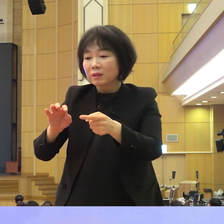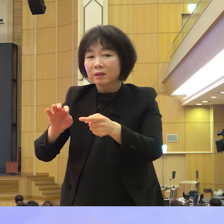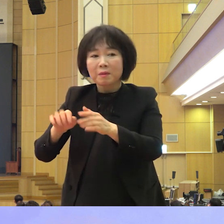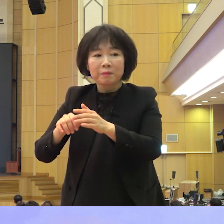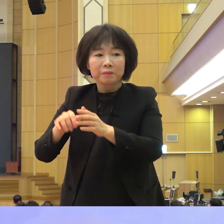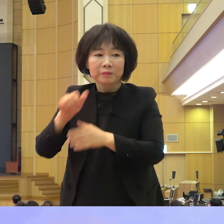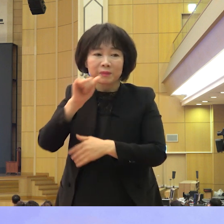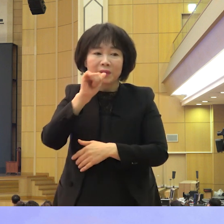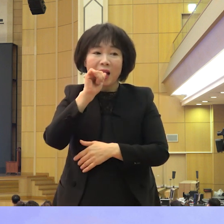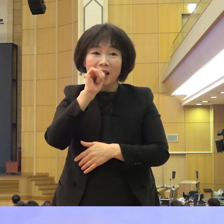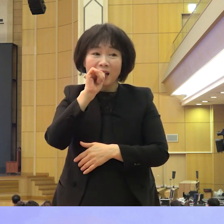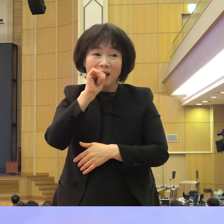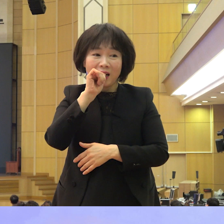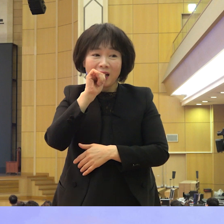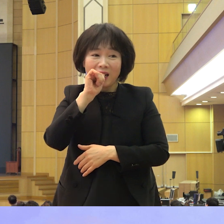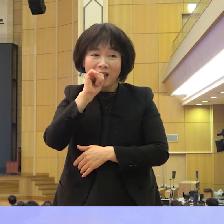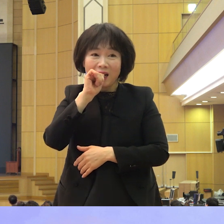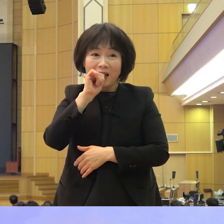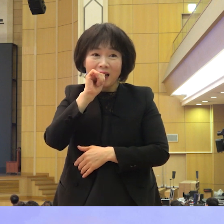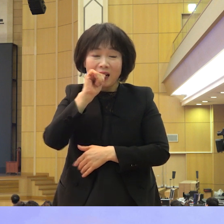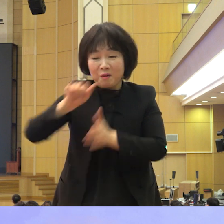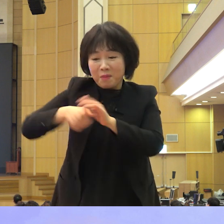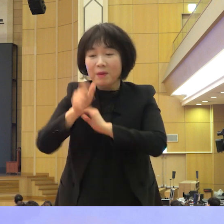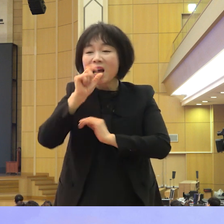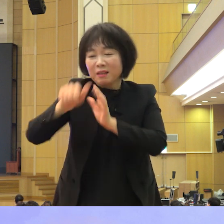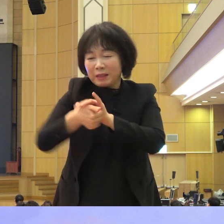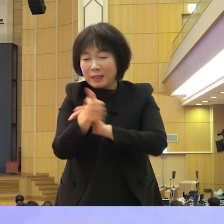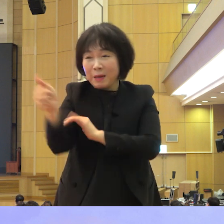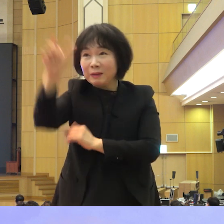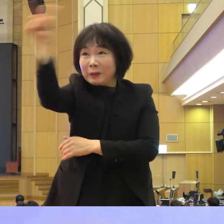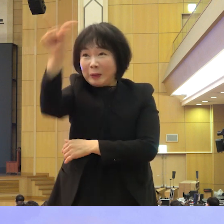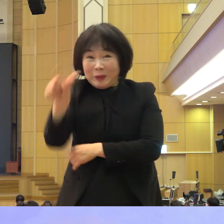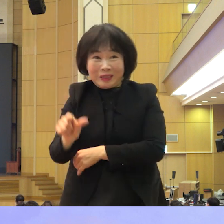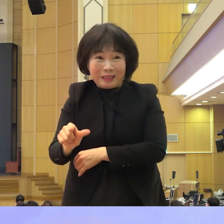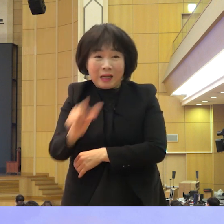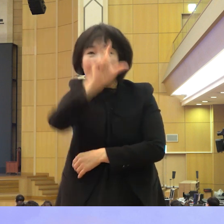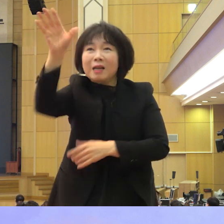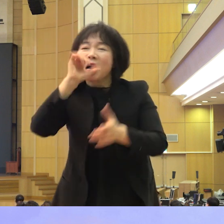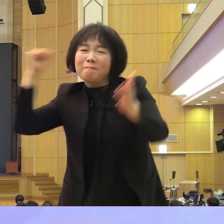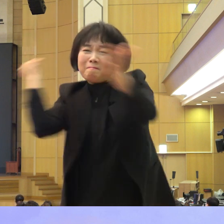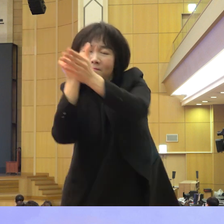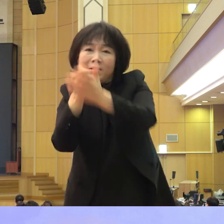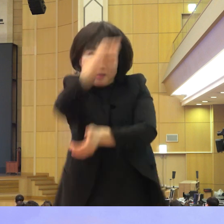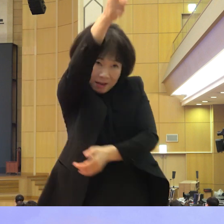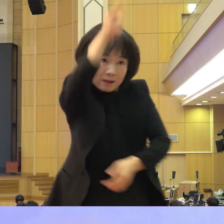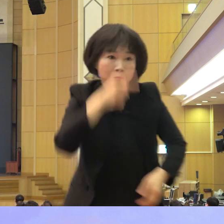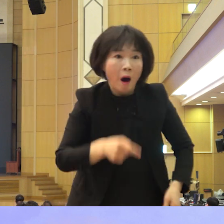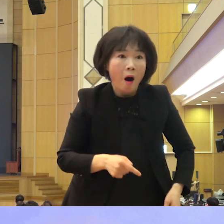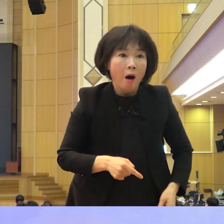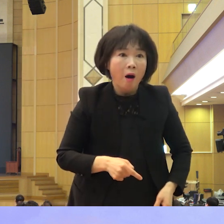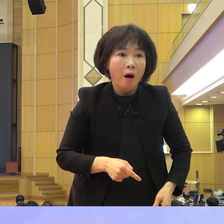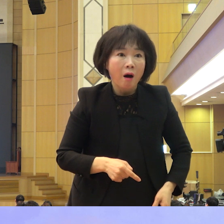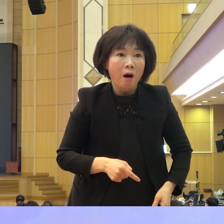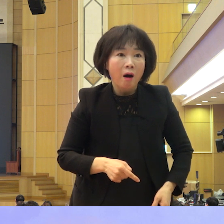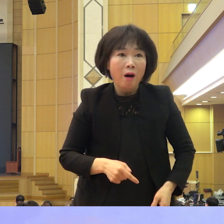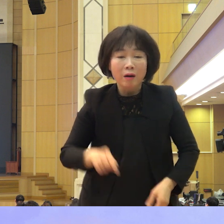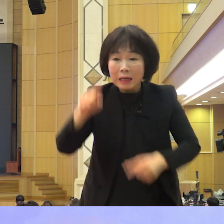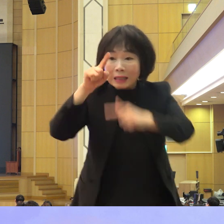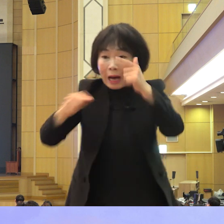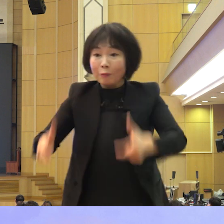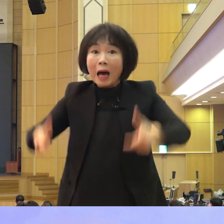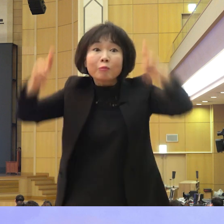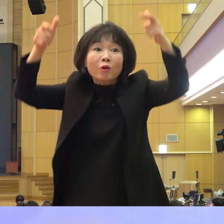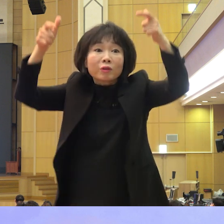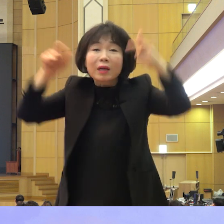그리고 세워놓고 불뱀에 의해서 병든 자, 불뱀에 의해서 죽어가는 자,